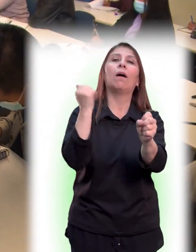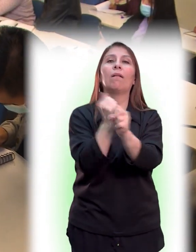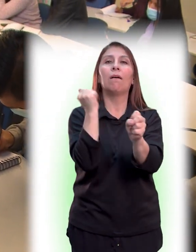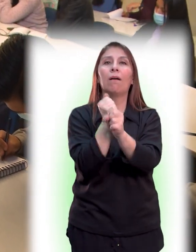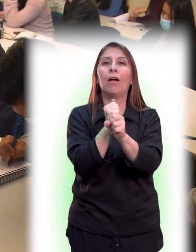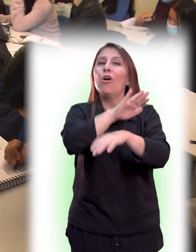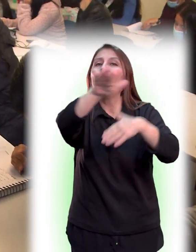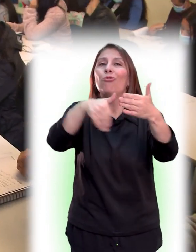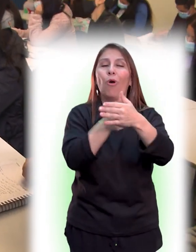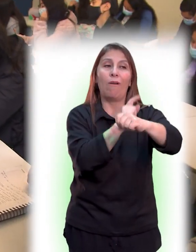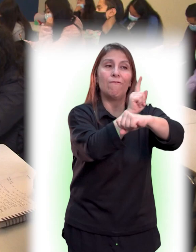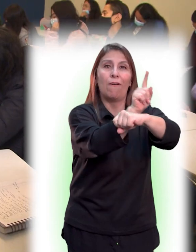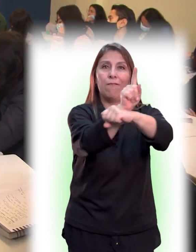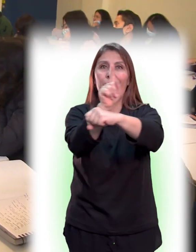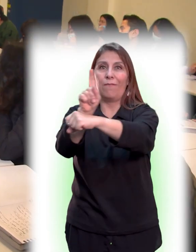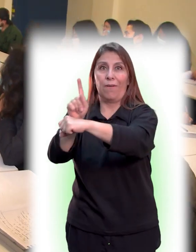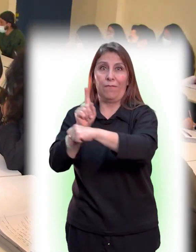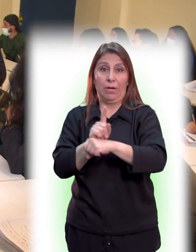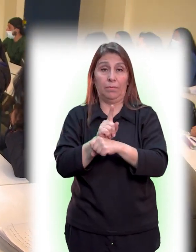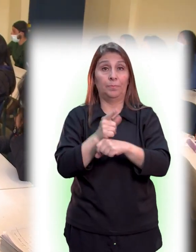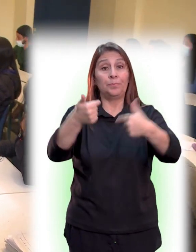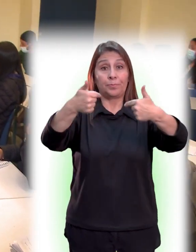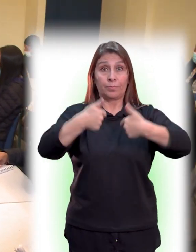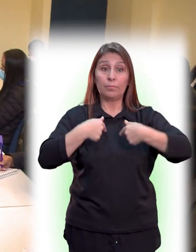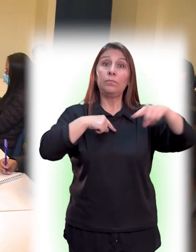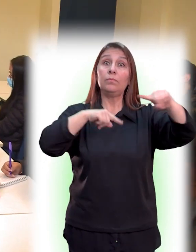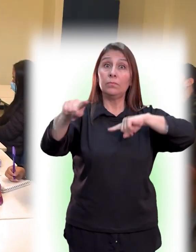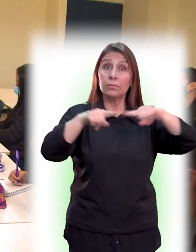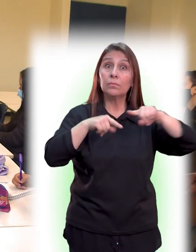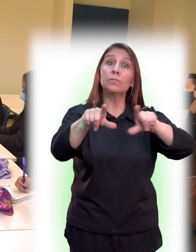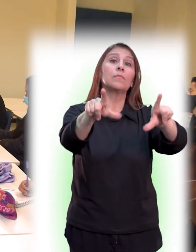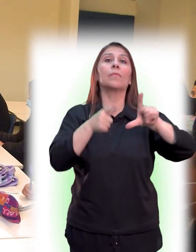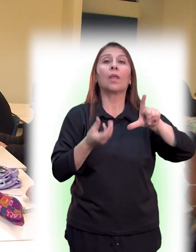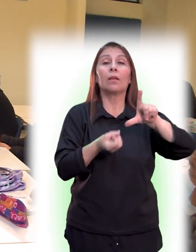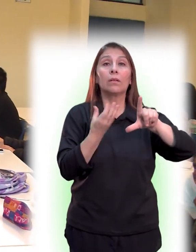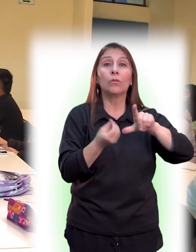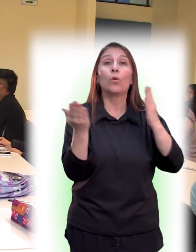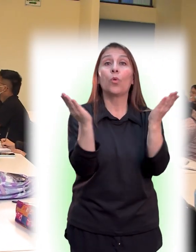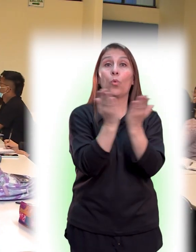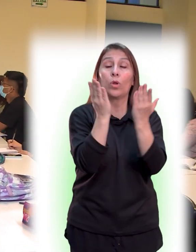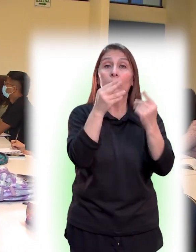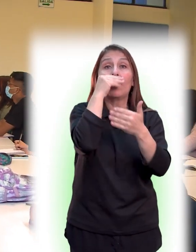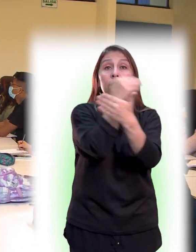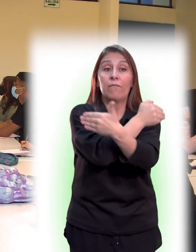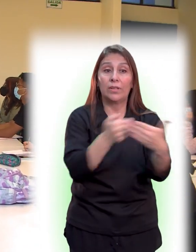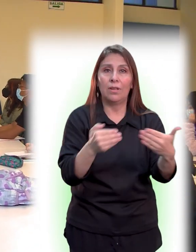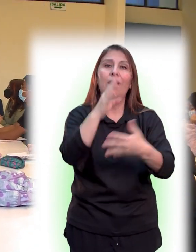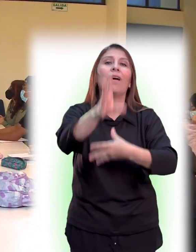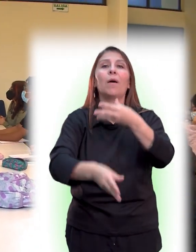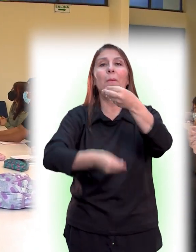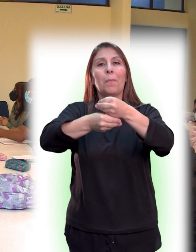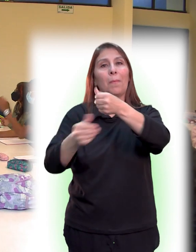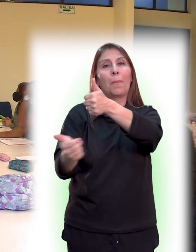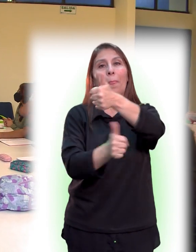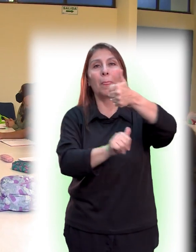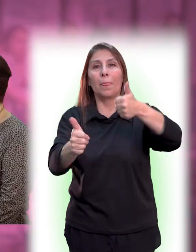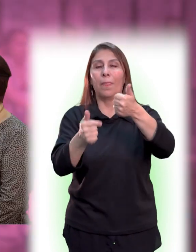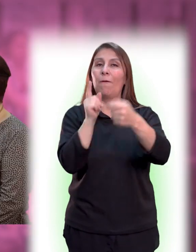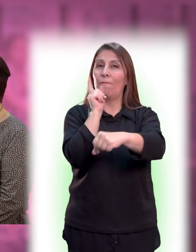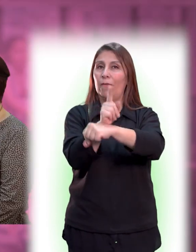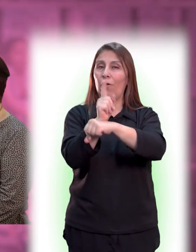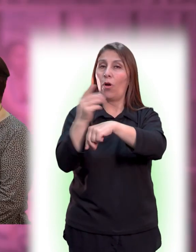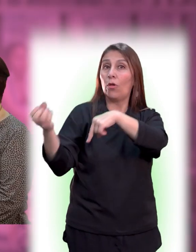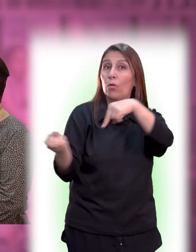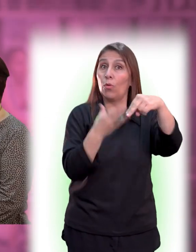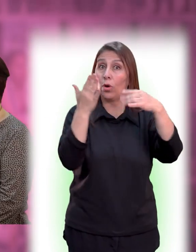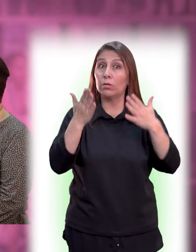Como coordinadora de la licenciatura en educación infantil, y como decana de la Facultad de Educación, considero